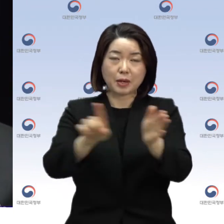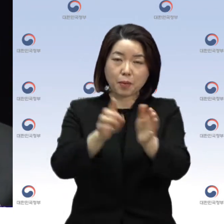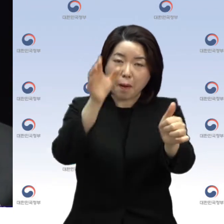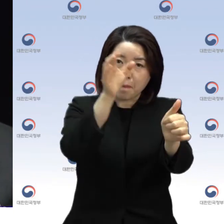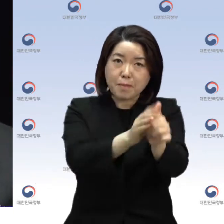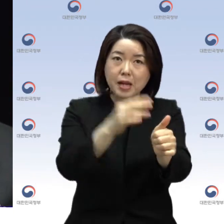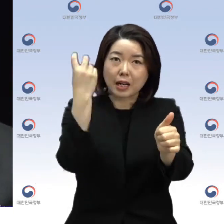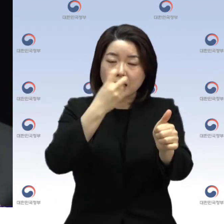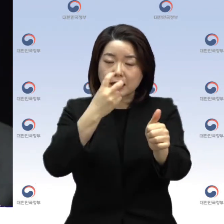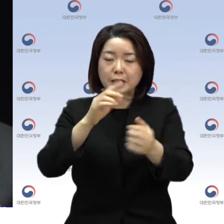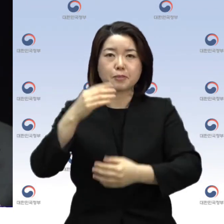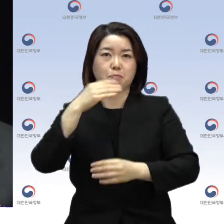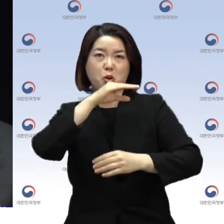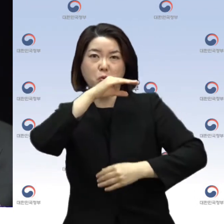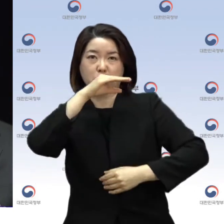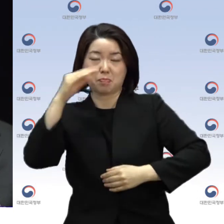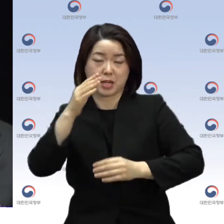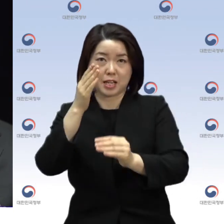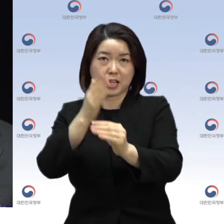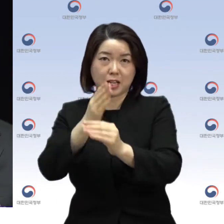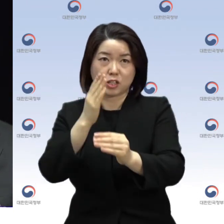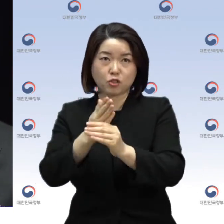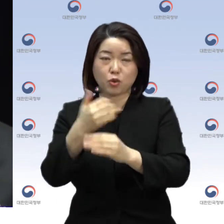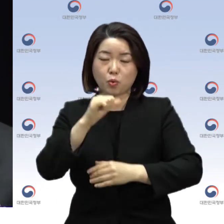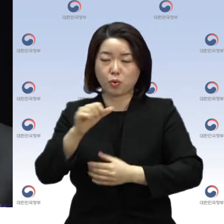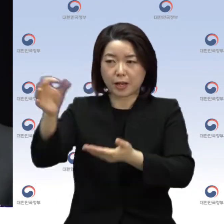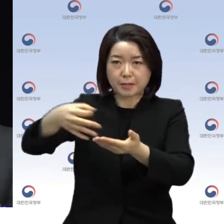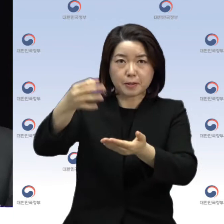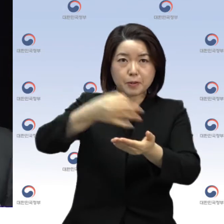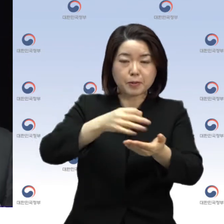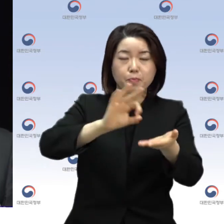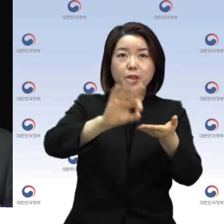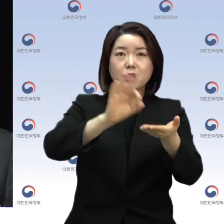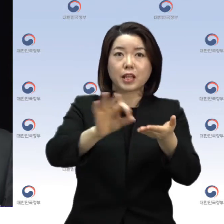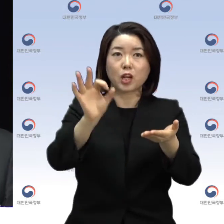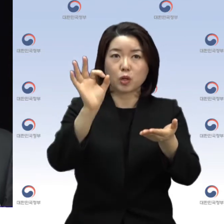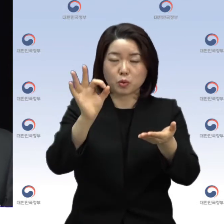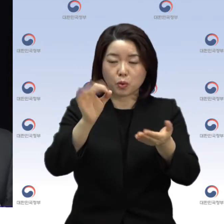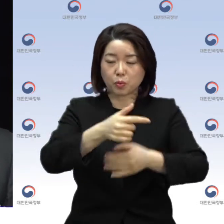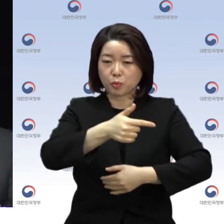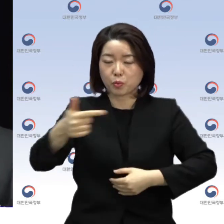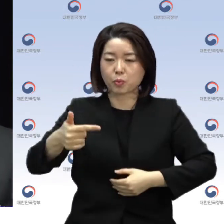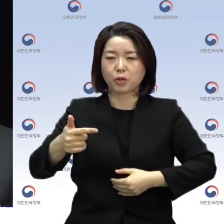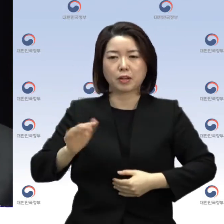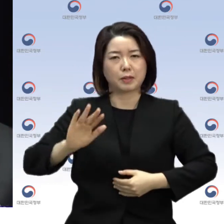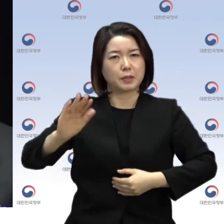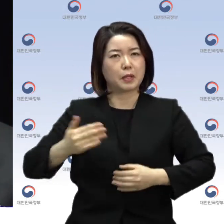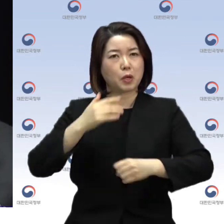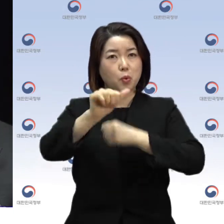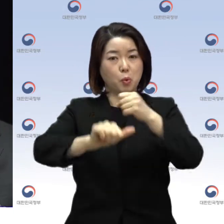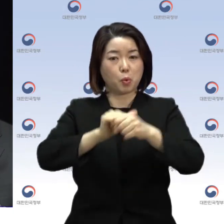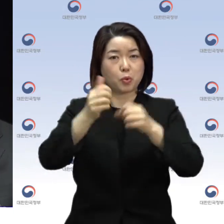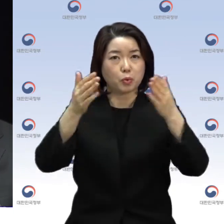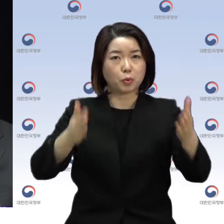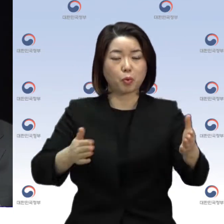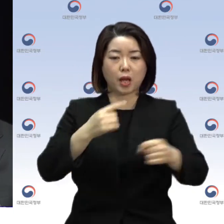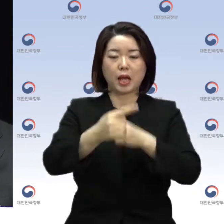신탁관리단체와 대리중개업체가 징수한 사용료 규모도 최근 5년간